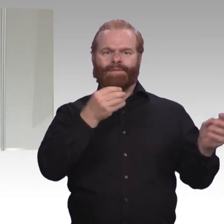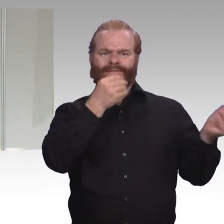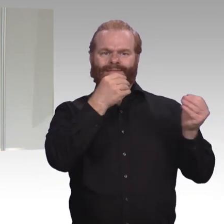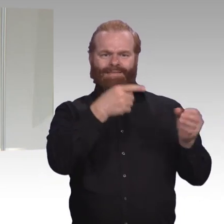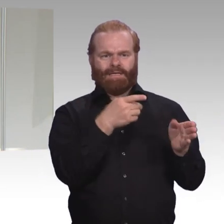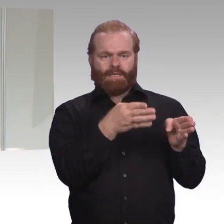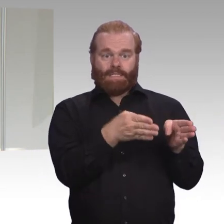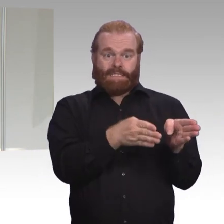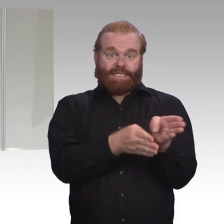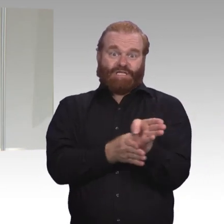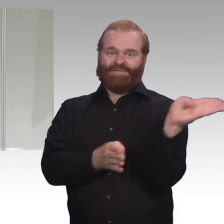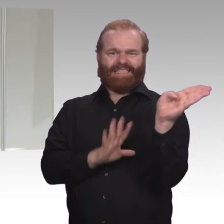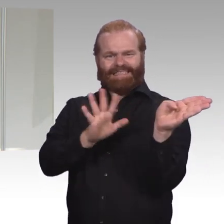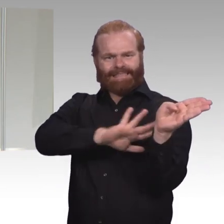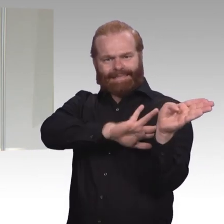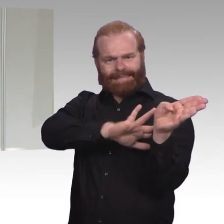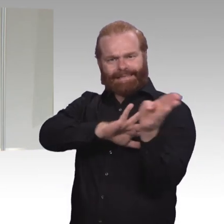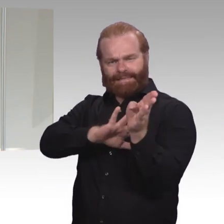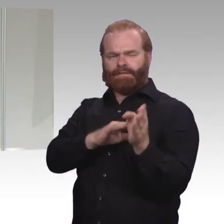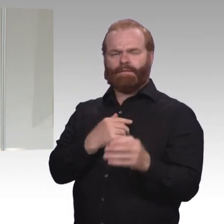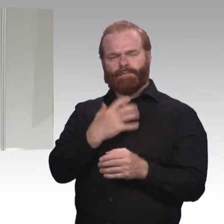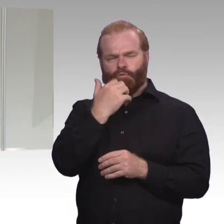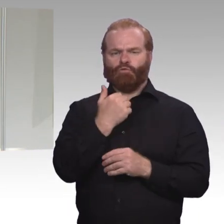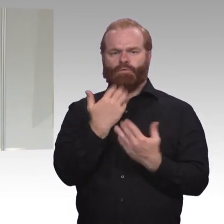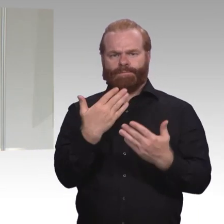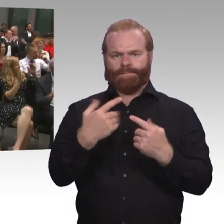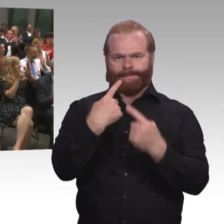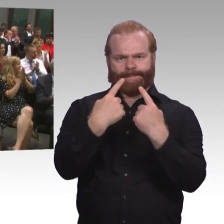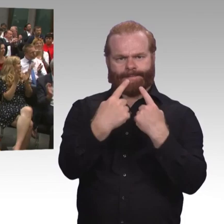diskutieren, so werden wir das mit aller Kraft und Überzeugung tun. Vielen Dank.